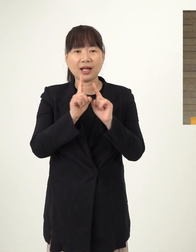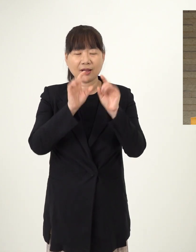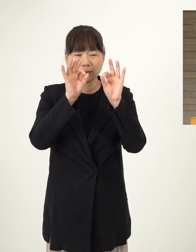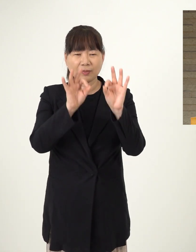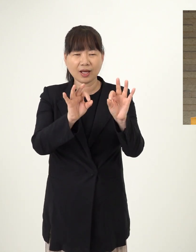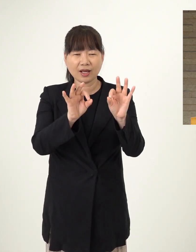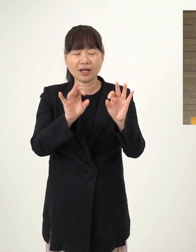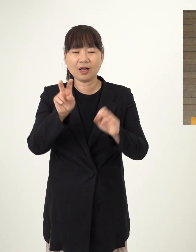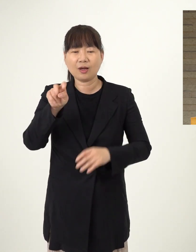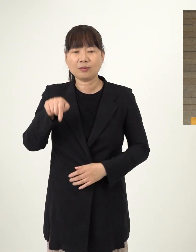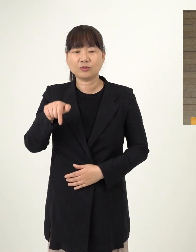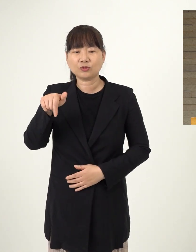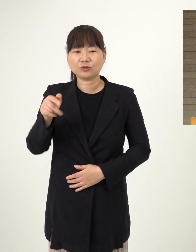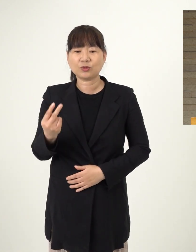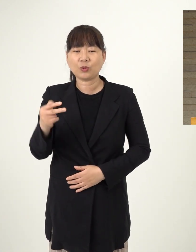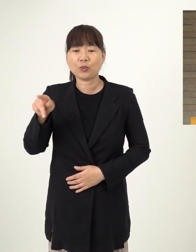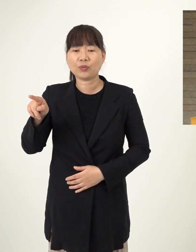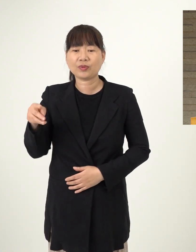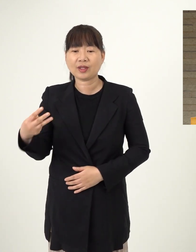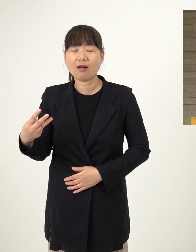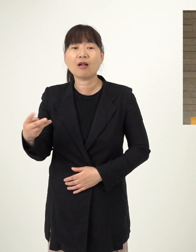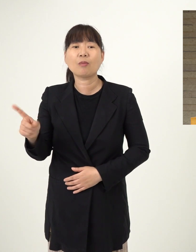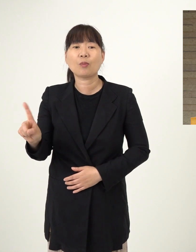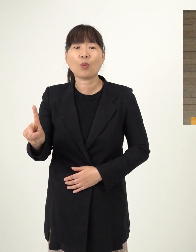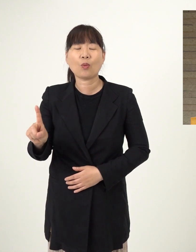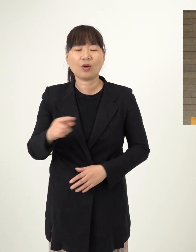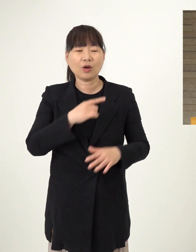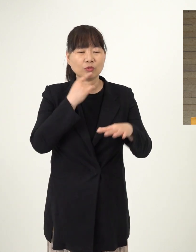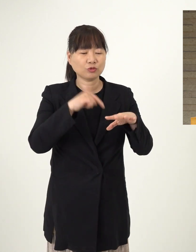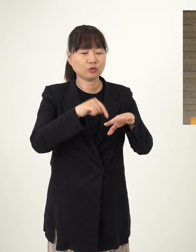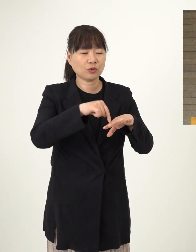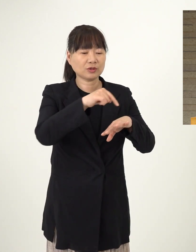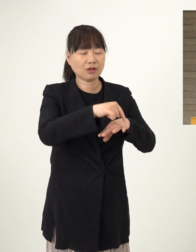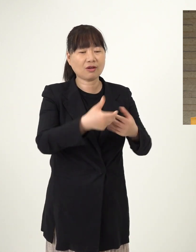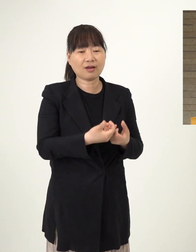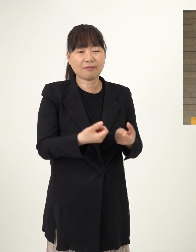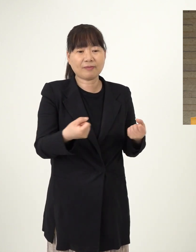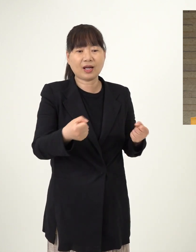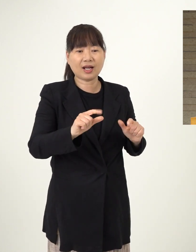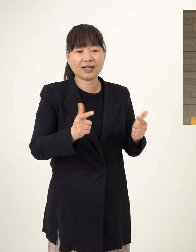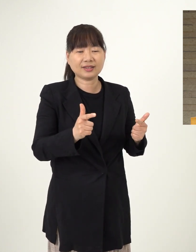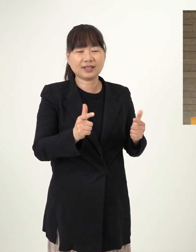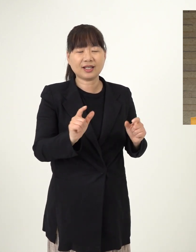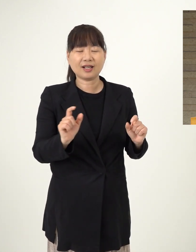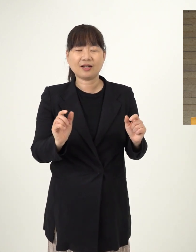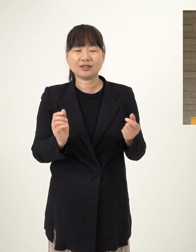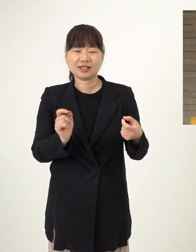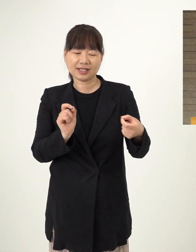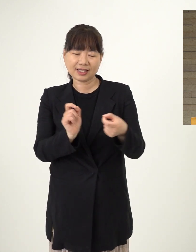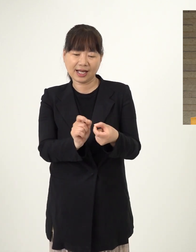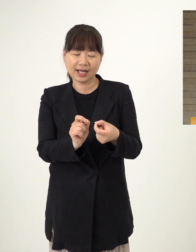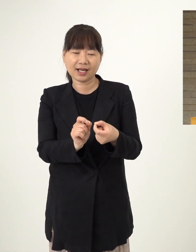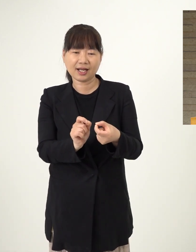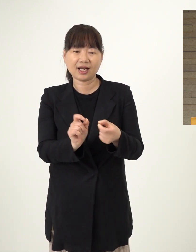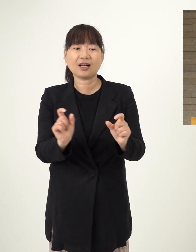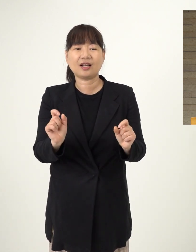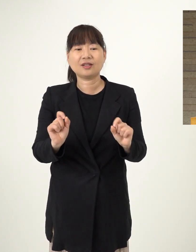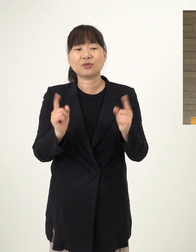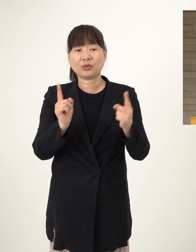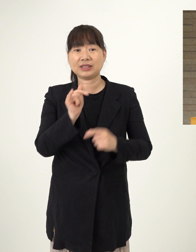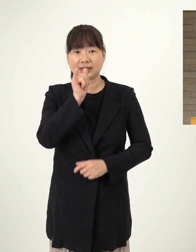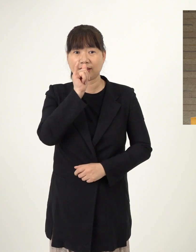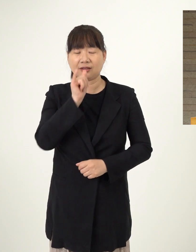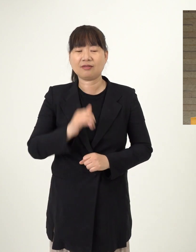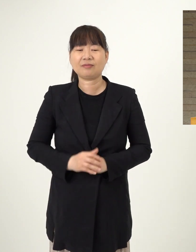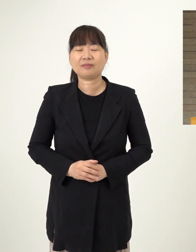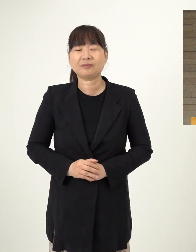무교절이네요. 무교절은 유월절과 별개의 절기가 아니고 이게 맞붙어 있는 절기입니다. 이런